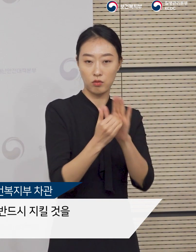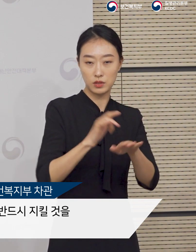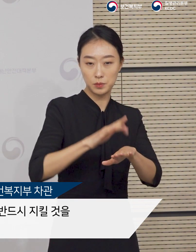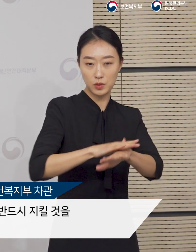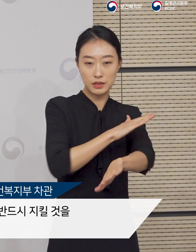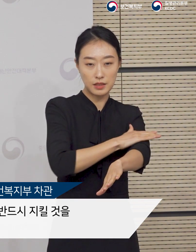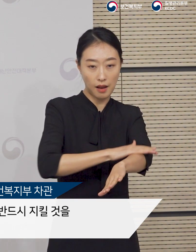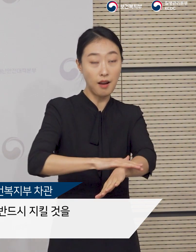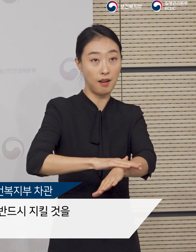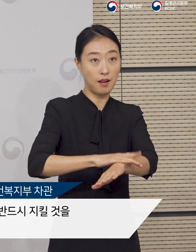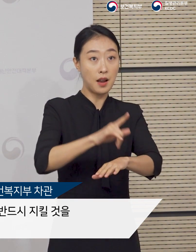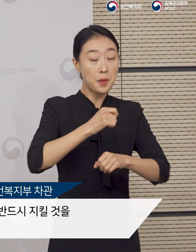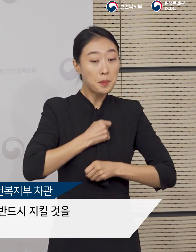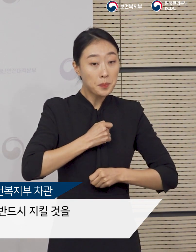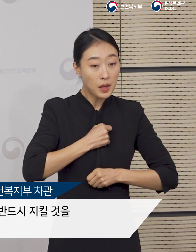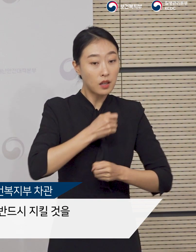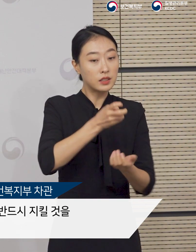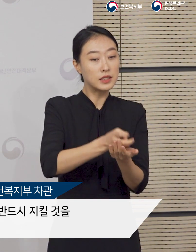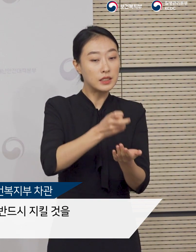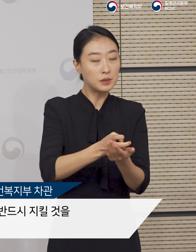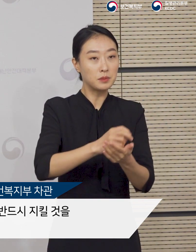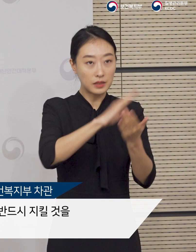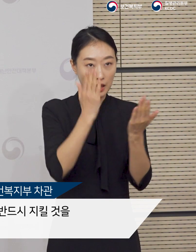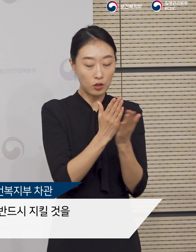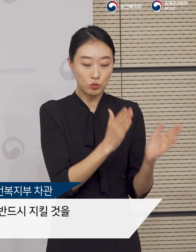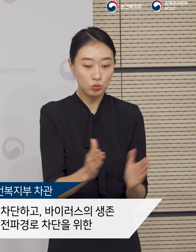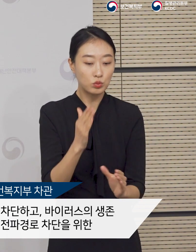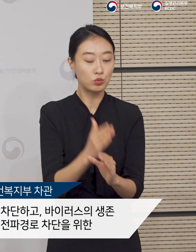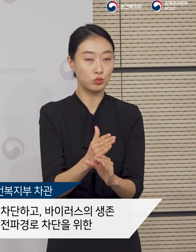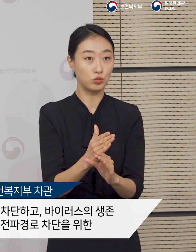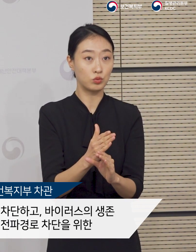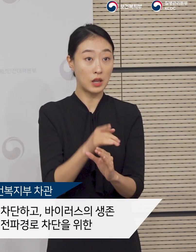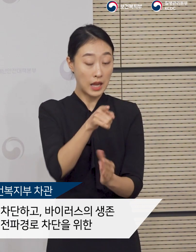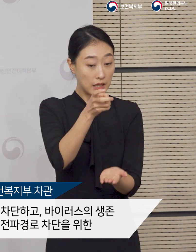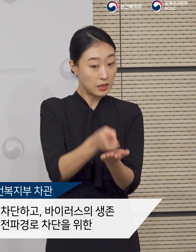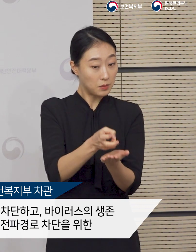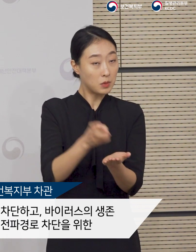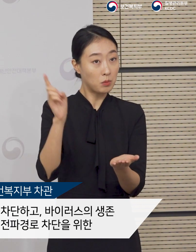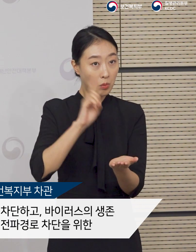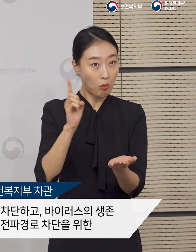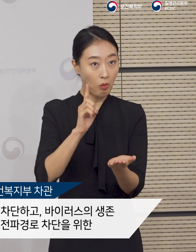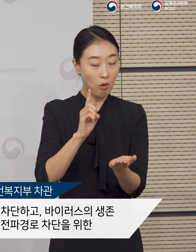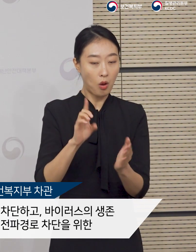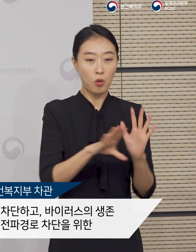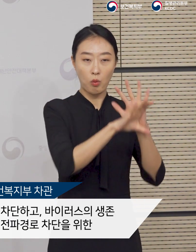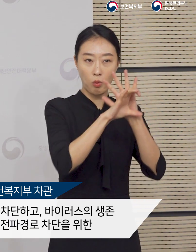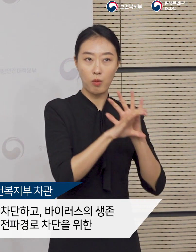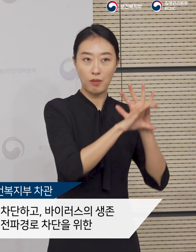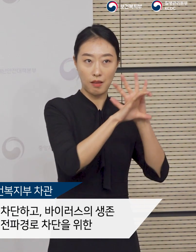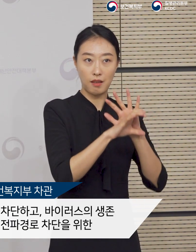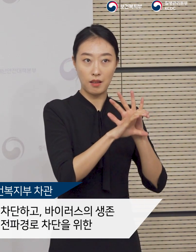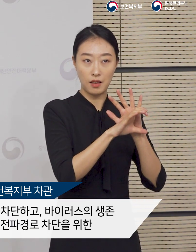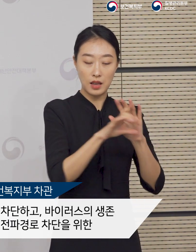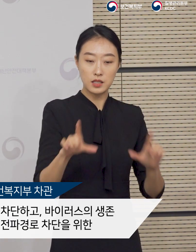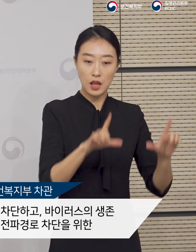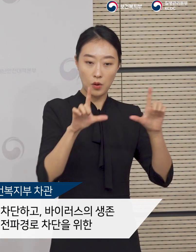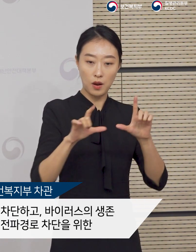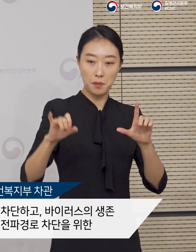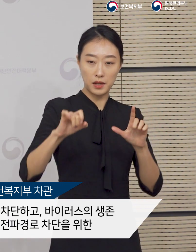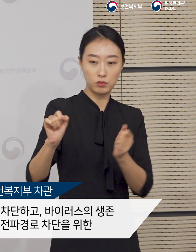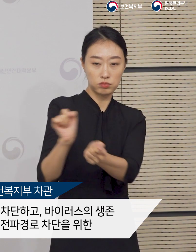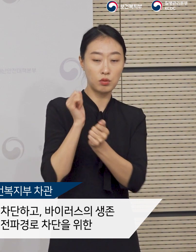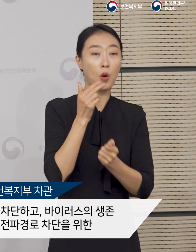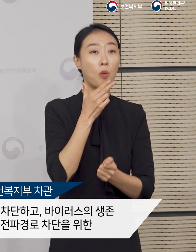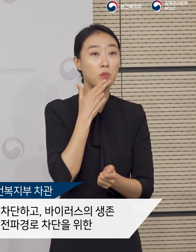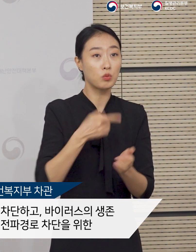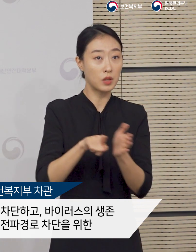권고하는 내용의 지침도 준비하고 있습니다. 이 지침은 코로나19 바이러스의 생활공간 침입을